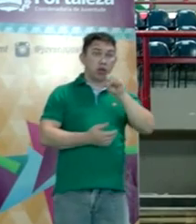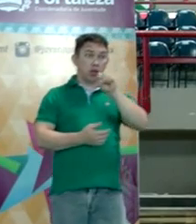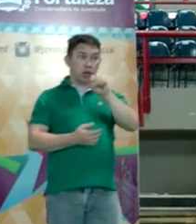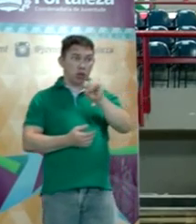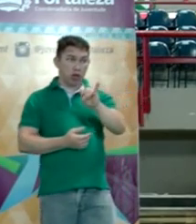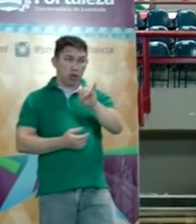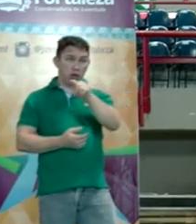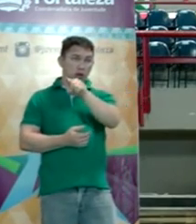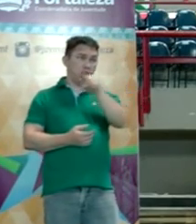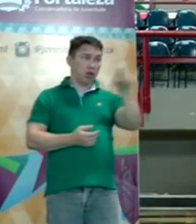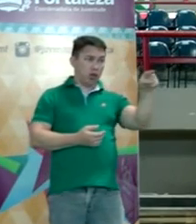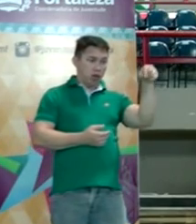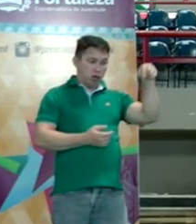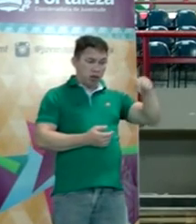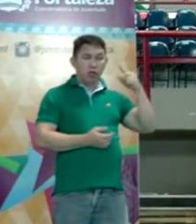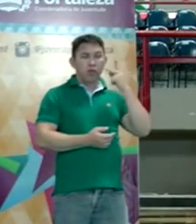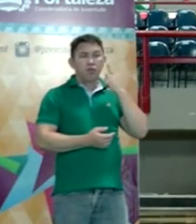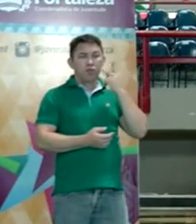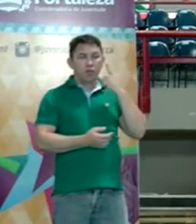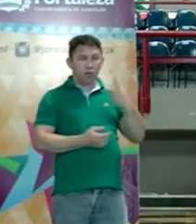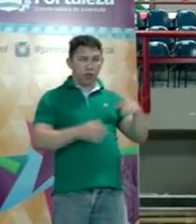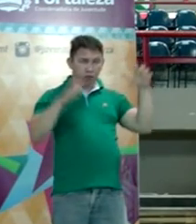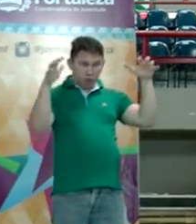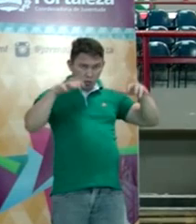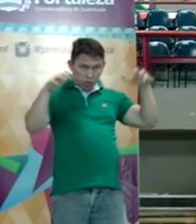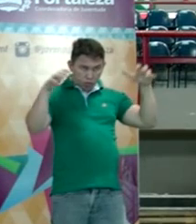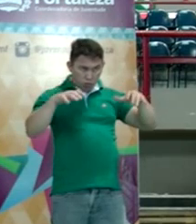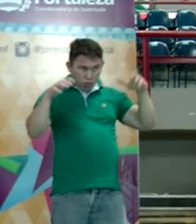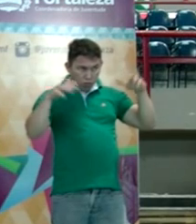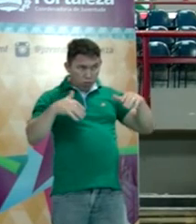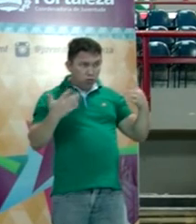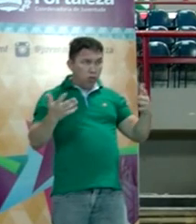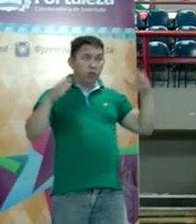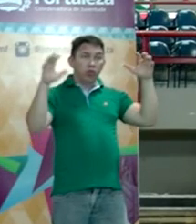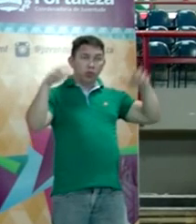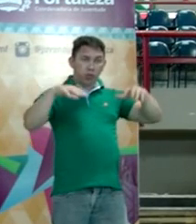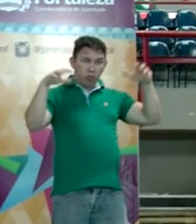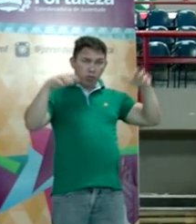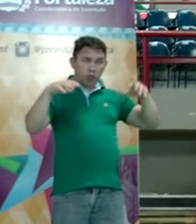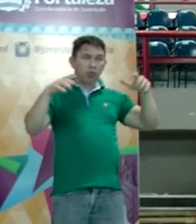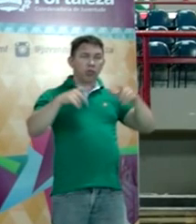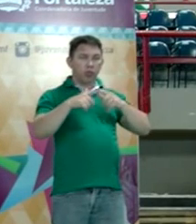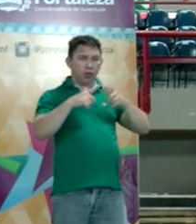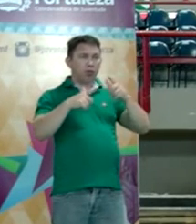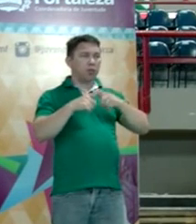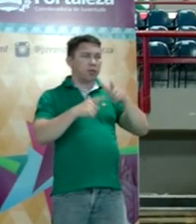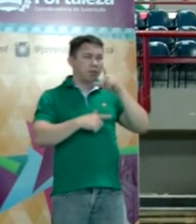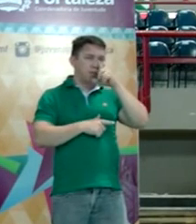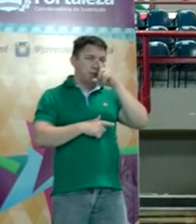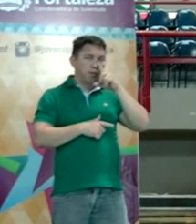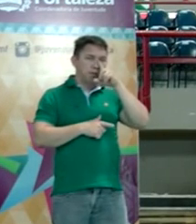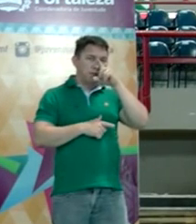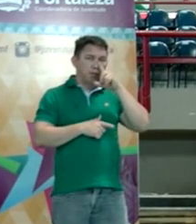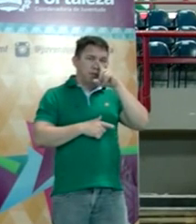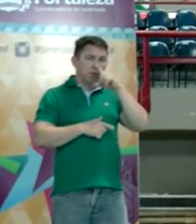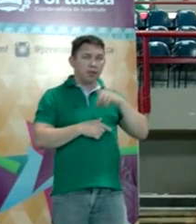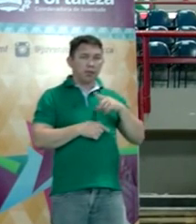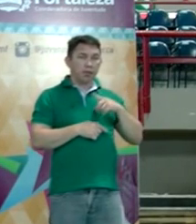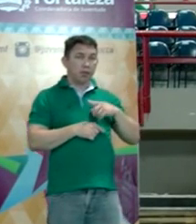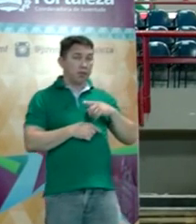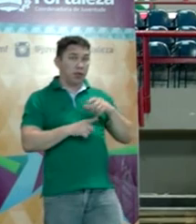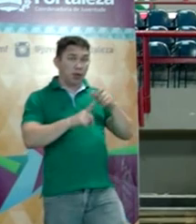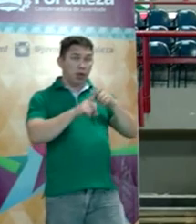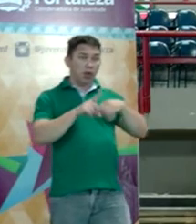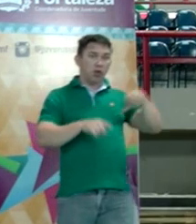você... Fortaleza não é uma cidade que nós temos muita chuva, claro. Mas quando chove, a gente tem um problema grave. Passa 9 meses sem